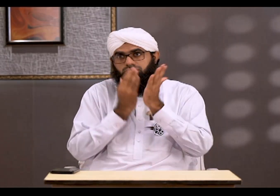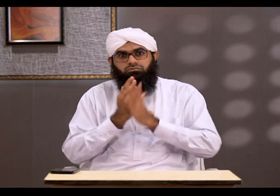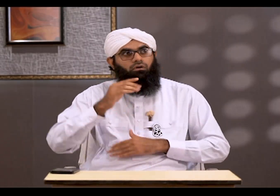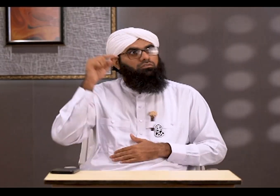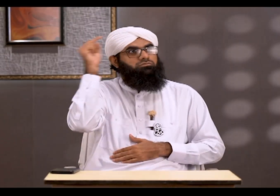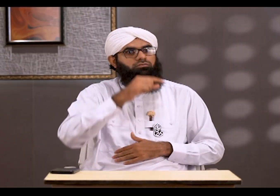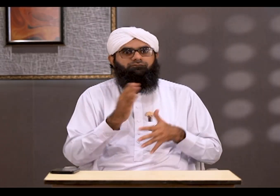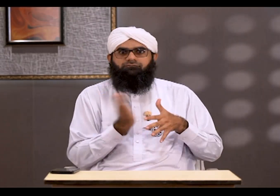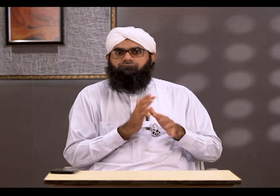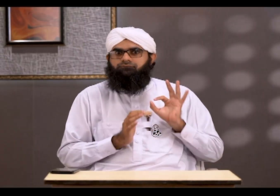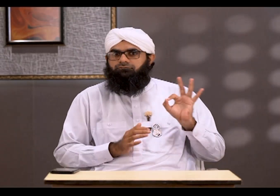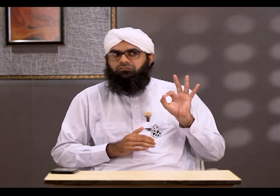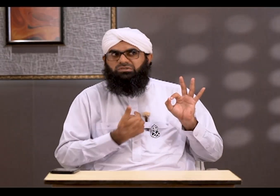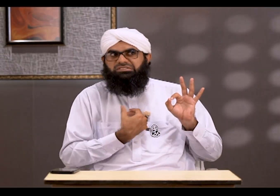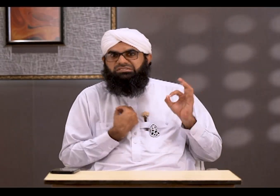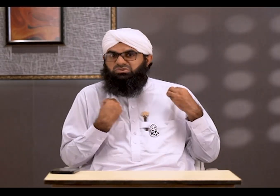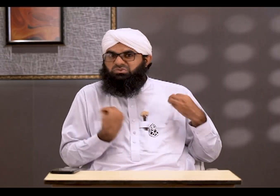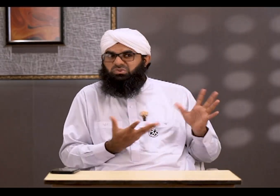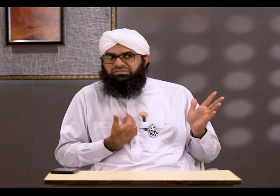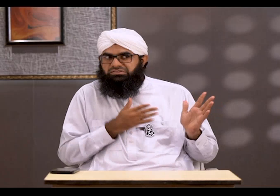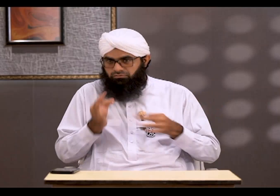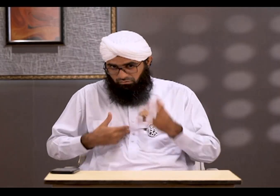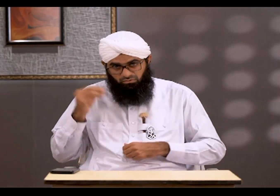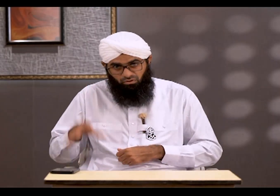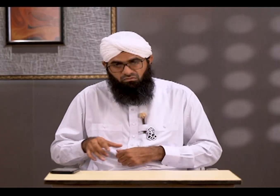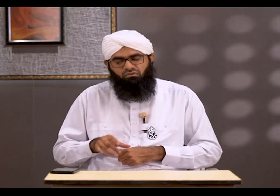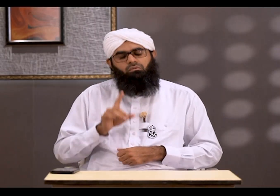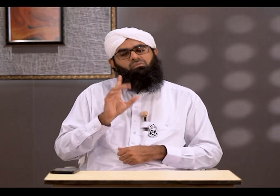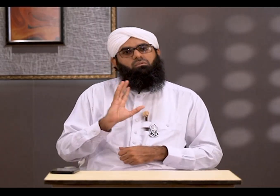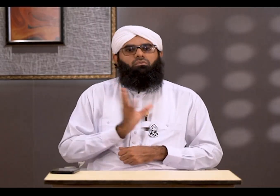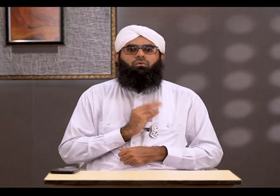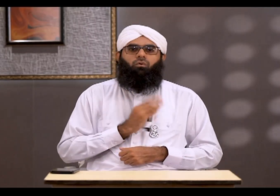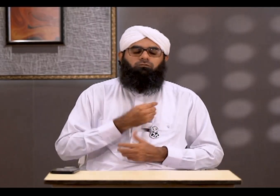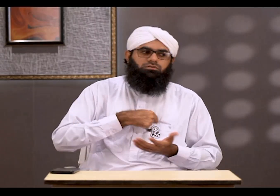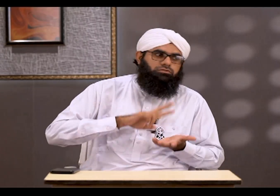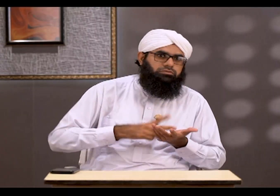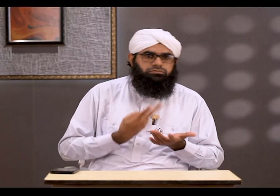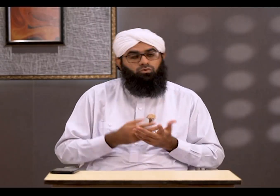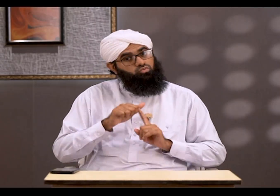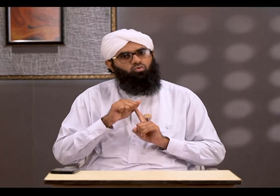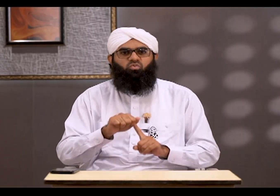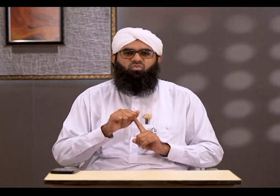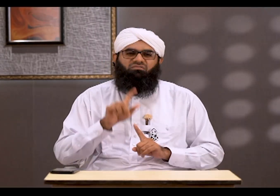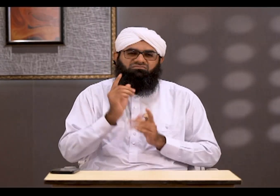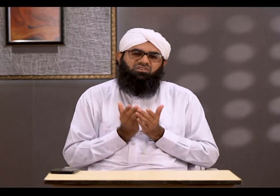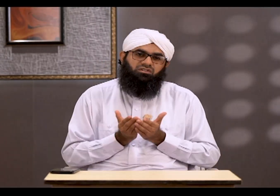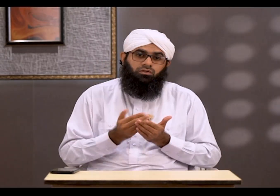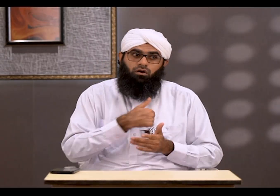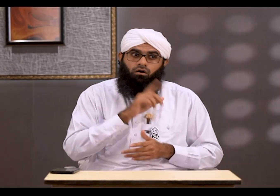سے محرومیوں وغیرہ وغیرہ کا خوف ہمیں بے چین کرتا رہے۔ اے کاش یہ خوف ہمارے لیے ہدایت و رحمت